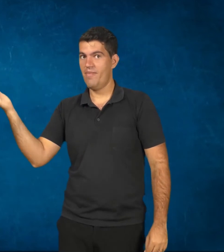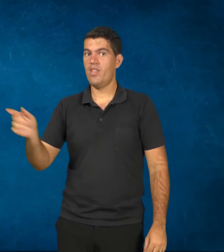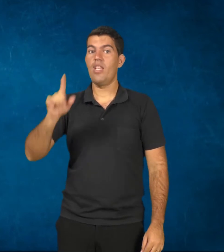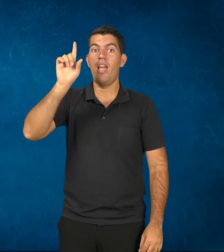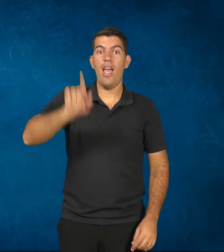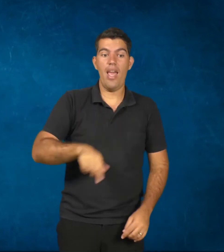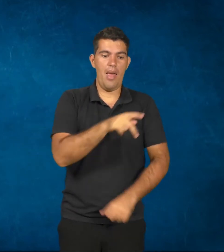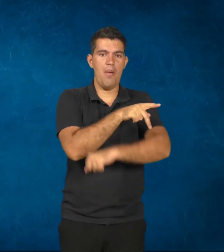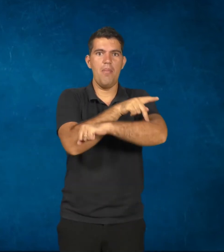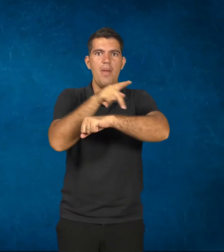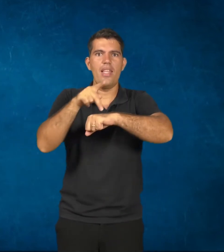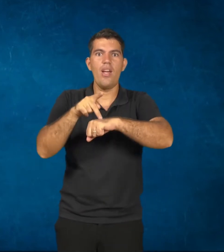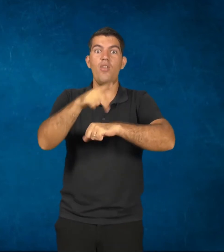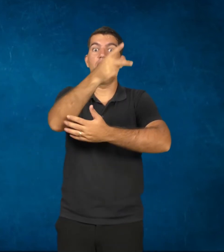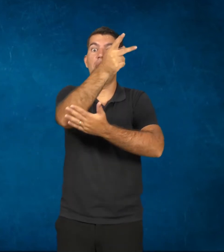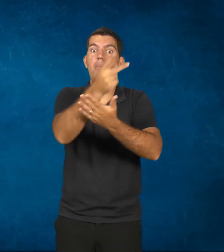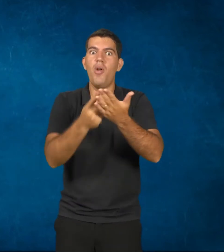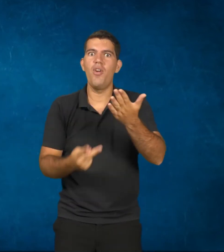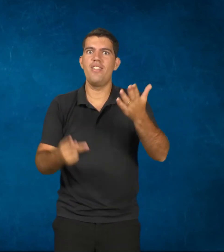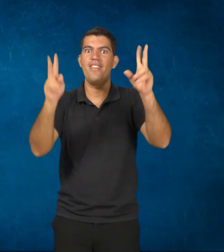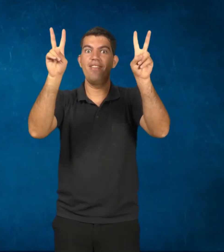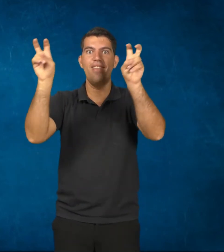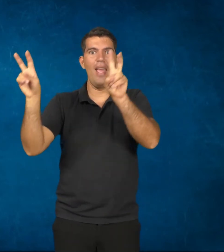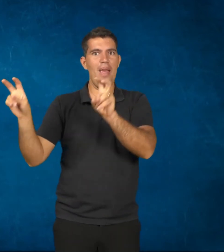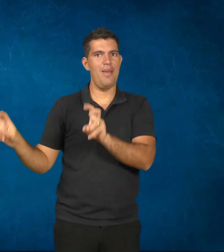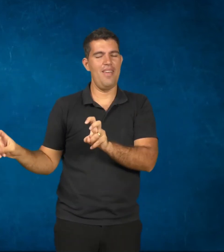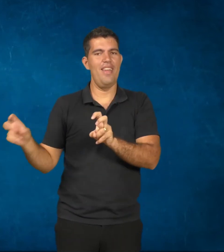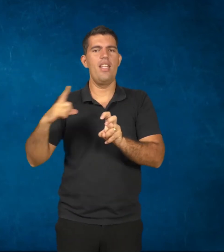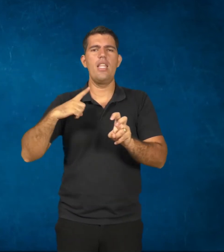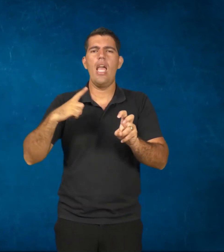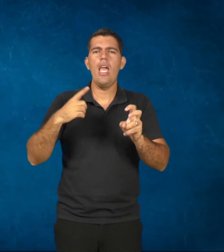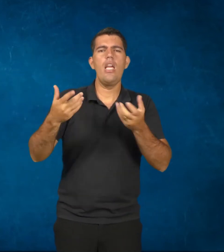pela pedagogia dos projetos temáticos. Há diálogo